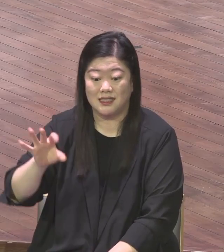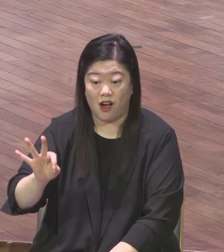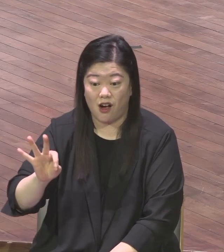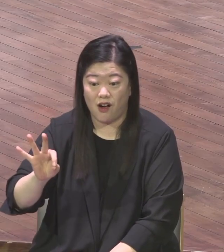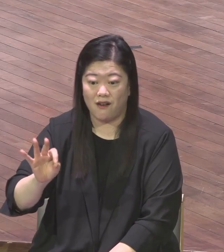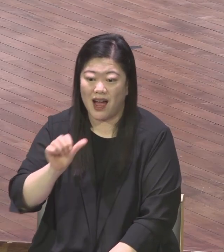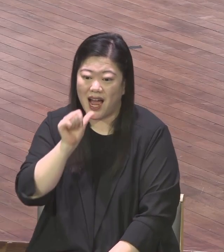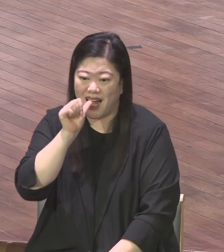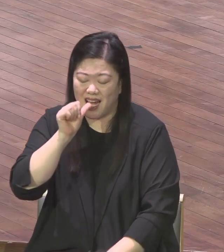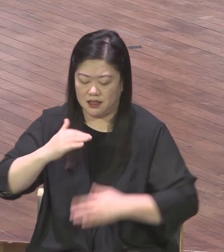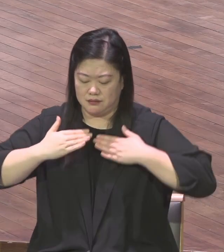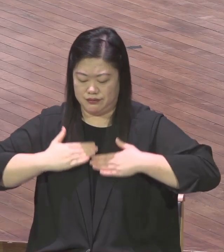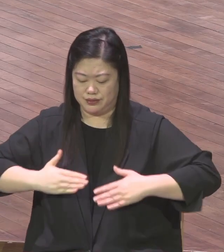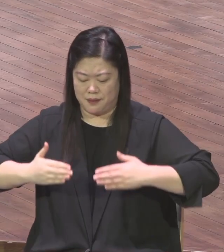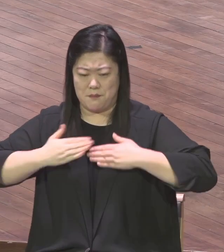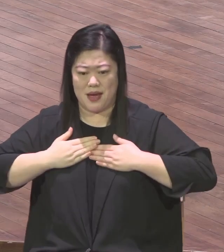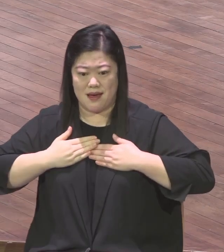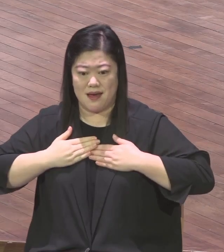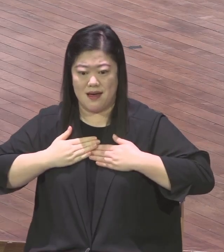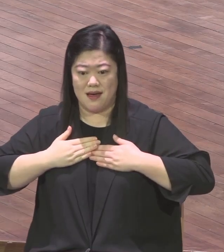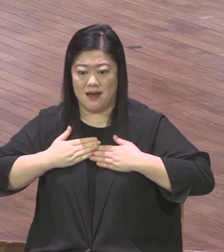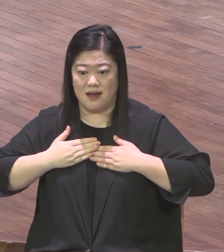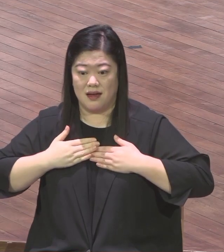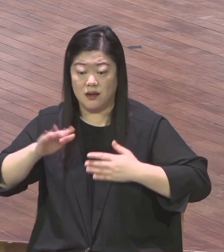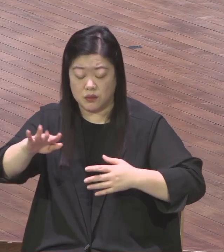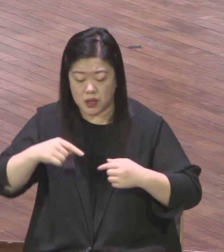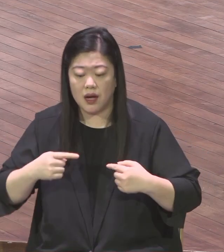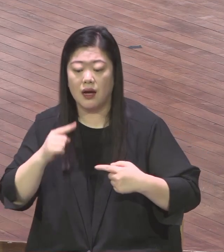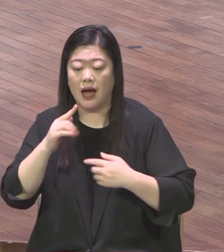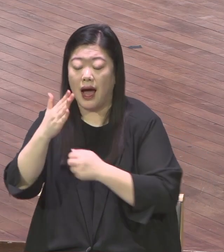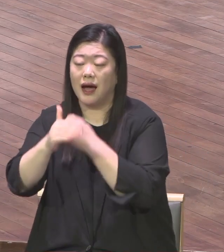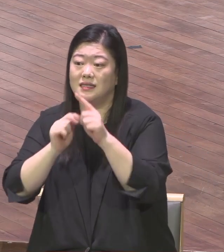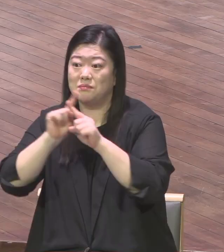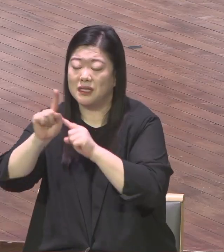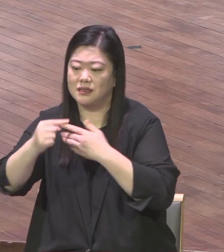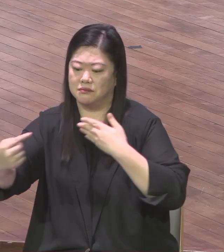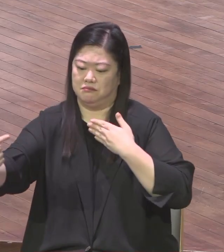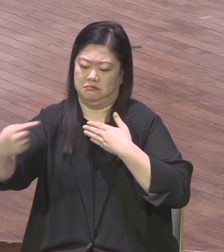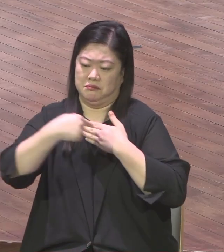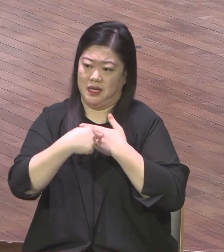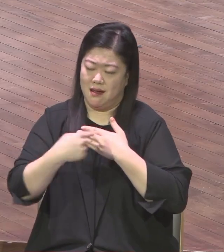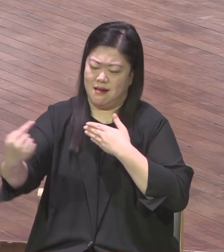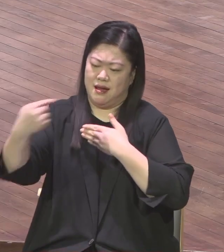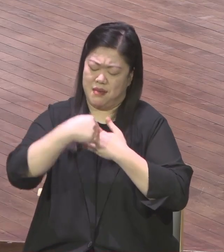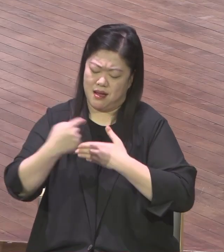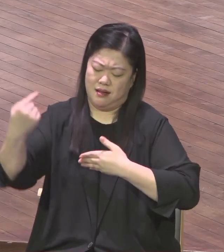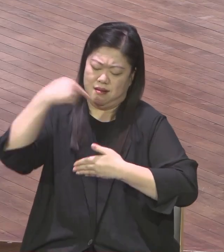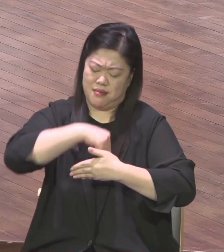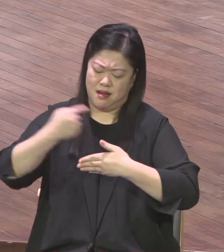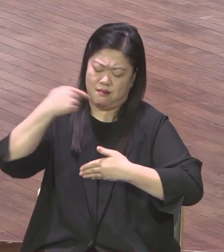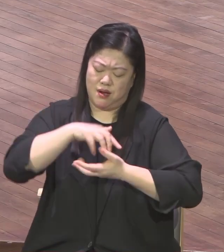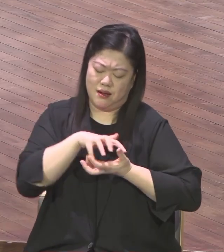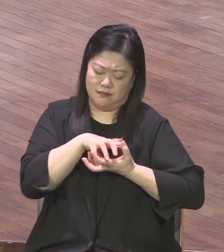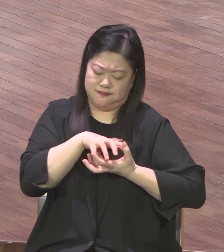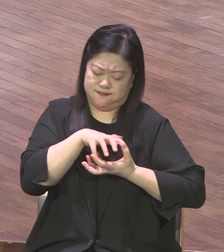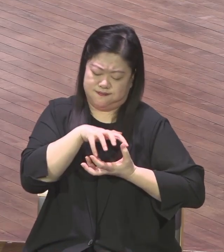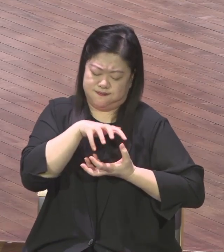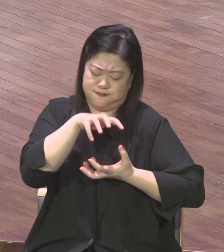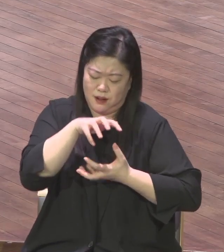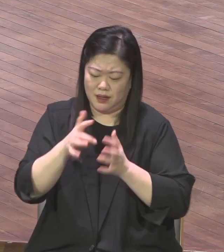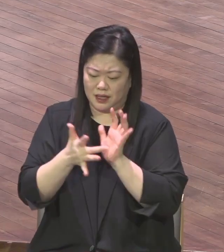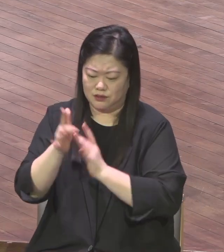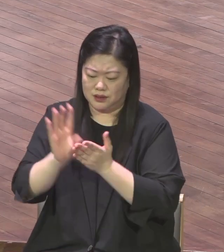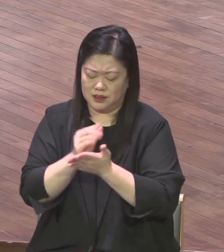가슴을 보호하는 장비지요. 여러분의 가슴에 하나님 말씀에 대한 온전한 믿음과 예수 그리스도의 십자가